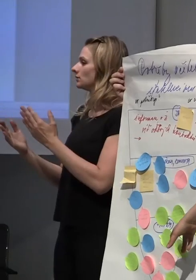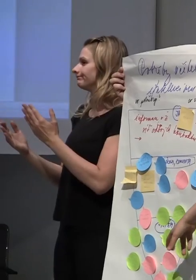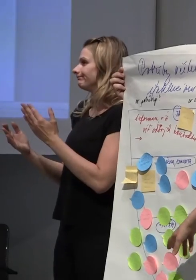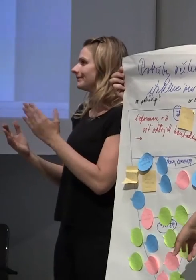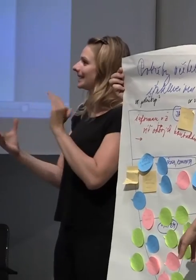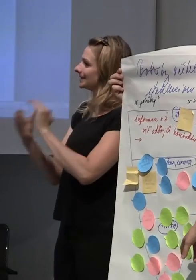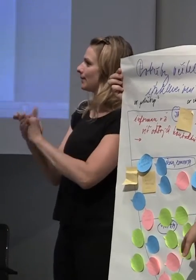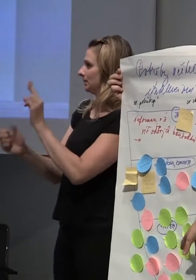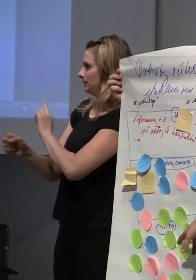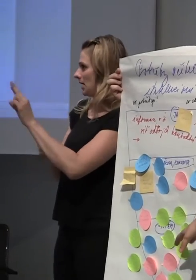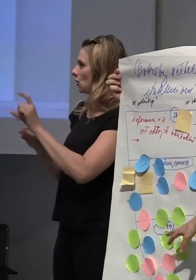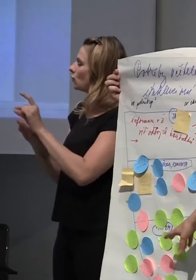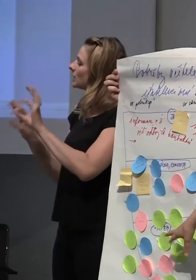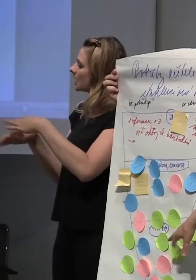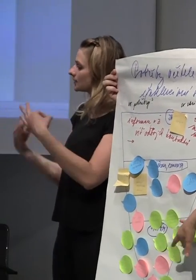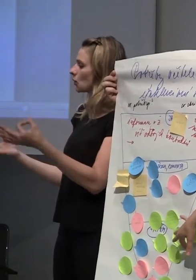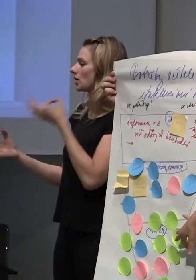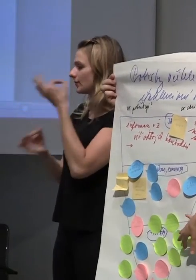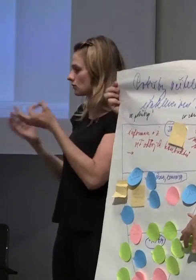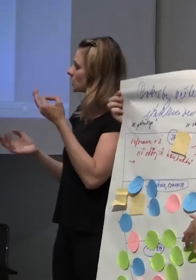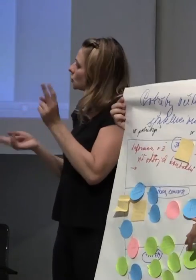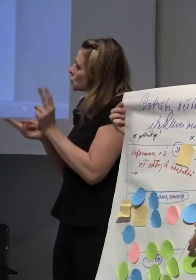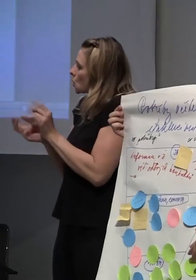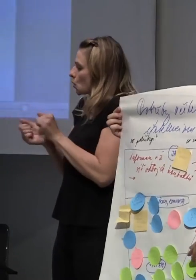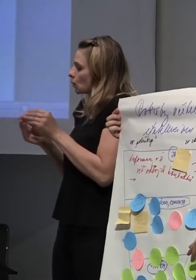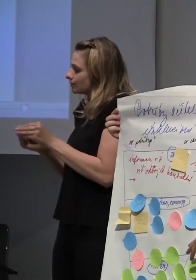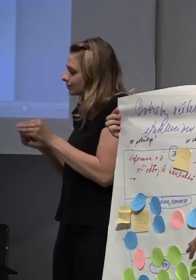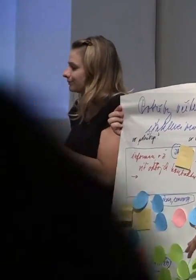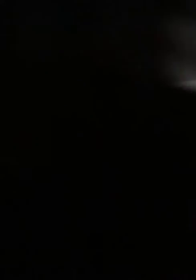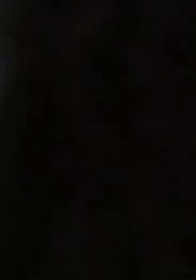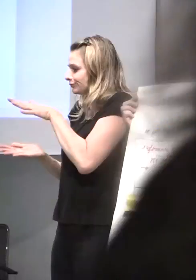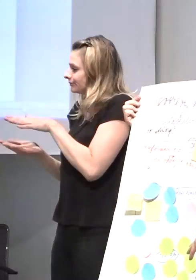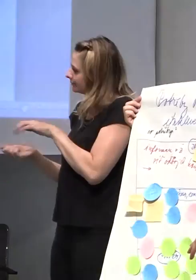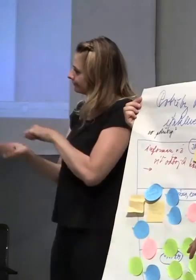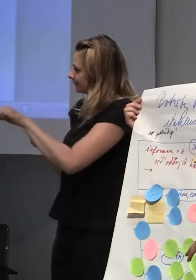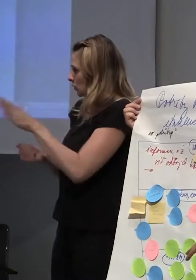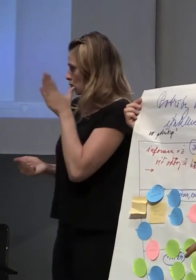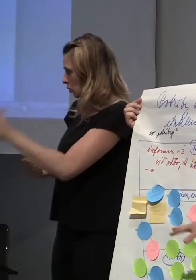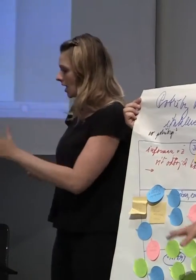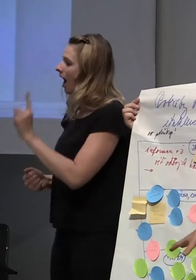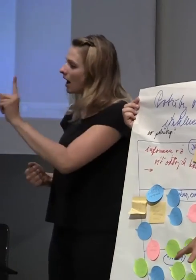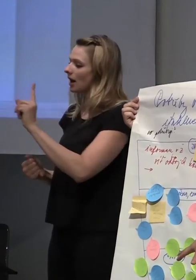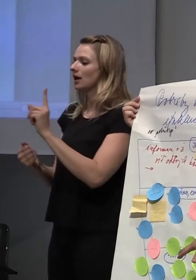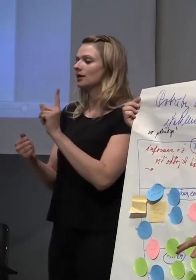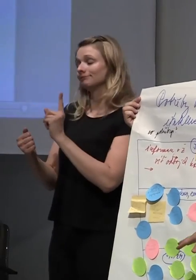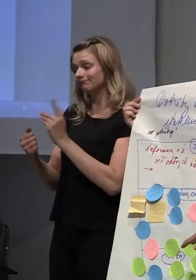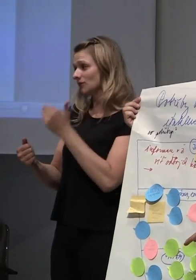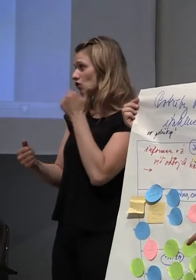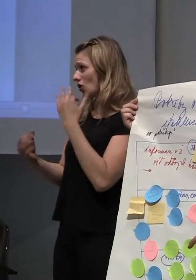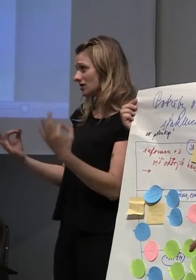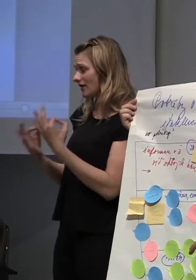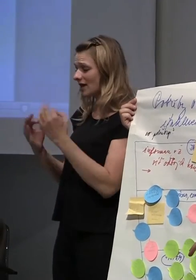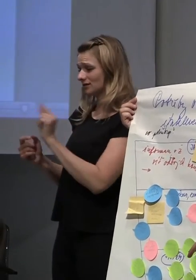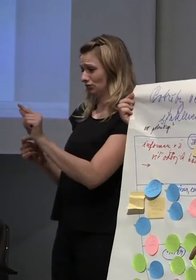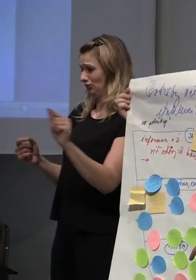věcí, jakým způsobem se dá vyřešit frustrace plynoucí ze systému, sice nemáme kompetenci, jak to zařídit, aby se to stalo, ale řada věcí k dispozici